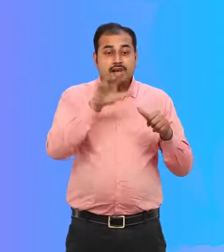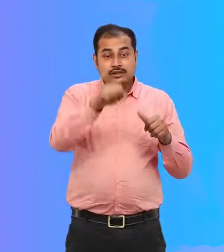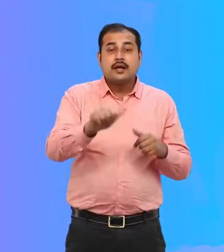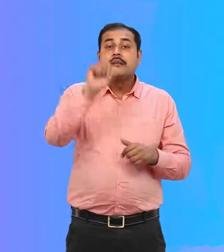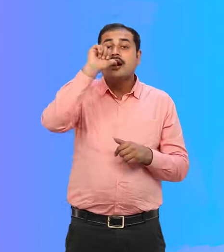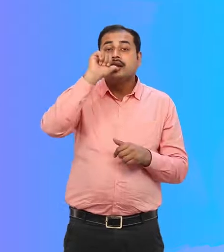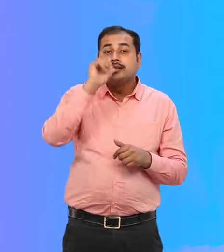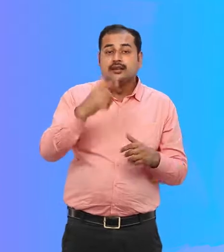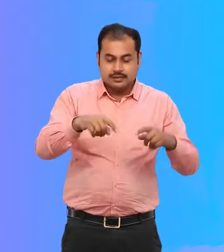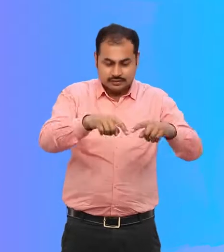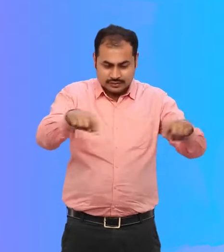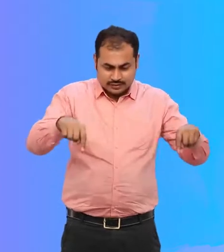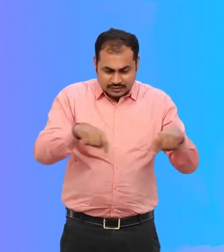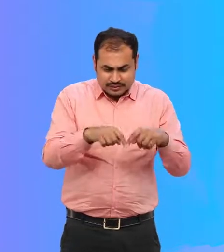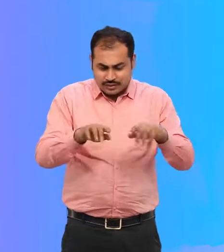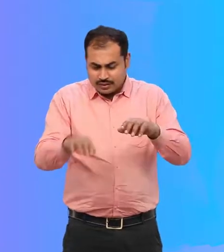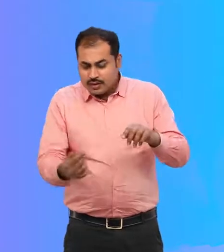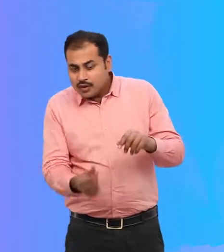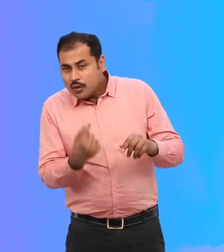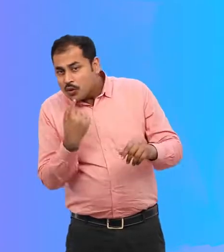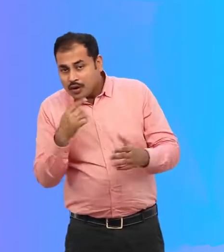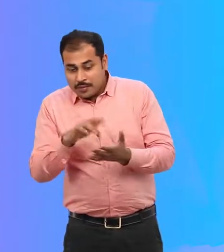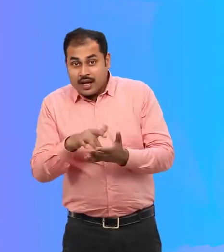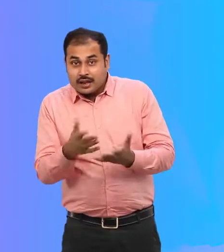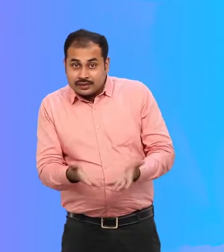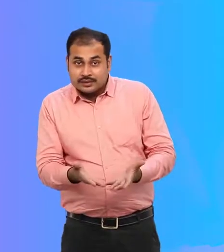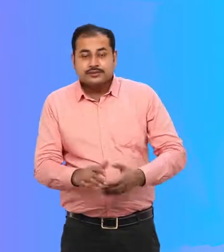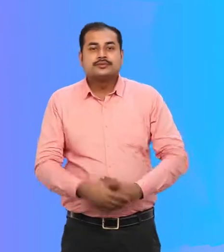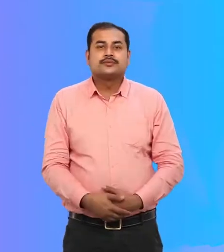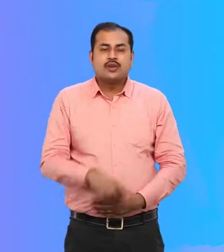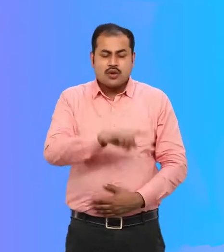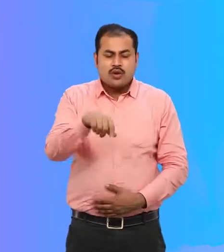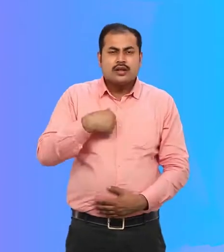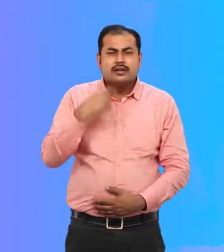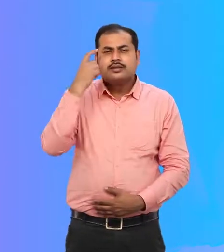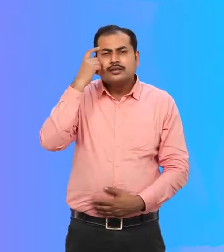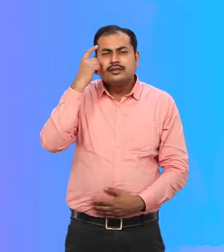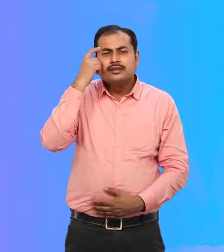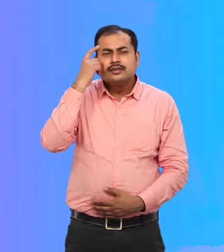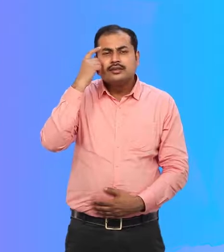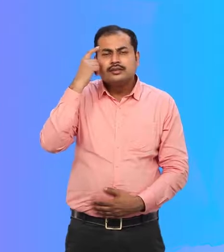को और सुगम में पीने के पानी के प्रबंध के बारे में सोच रहे हैं अ